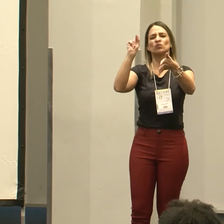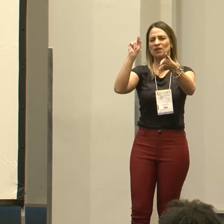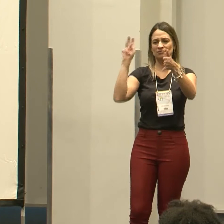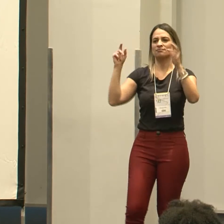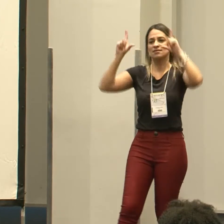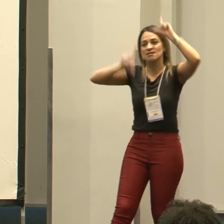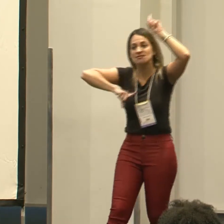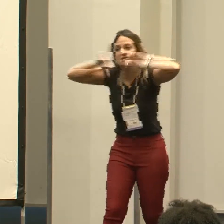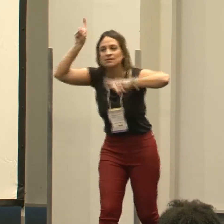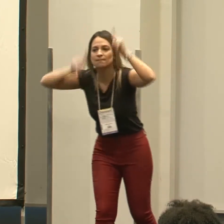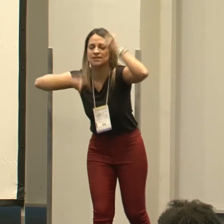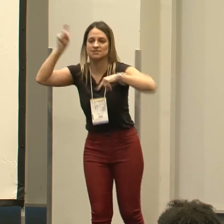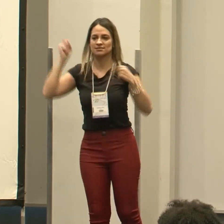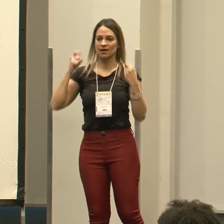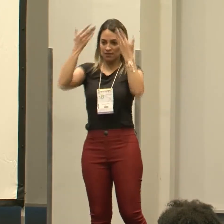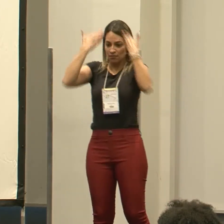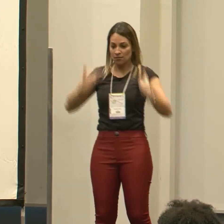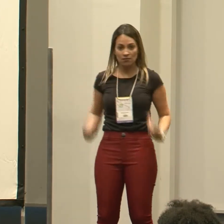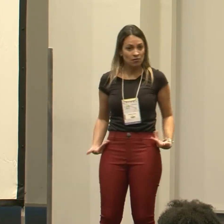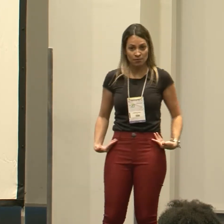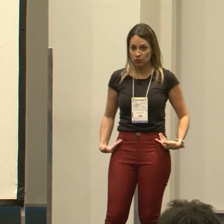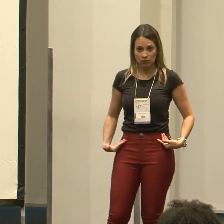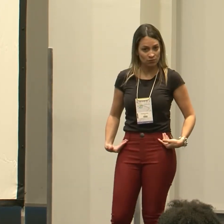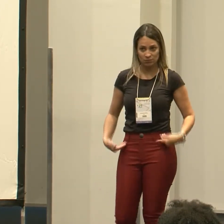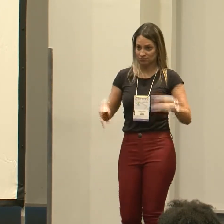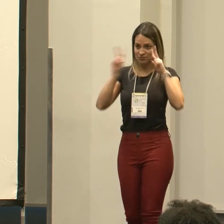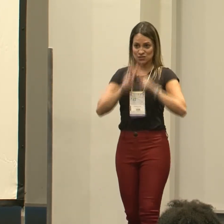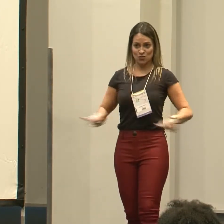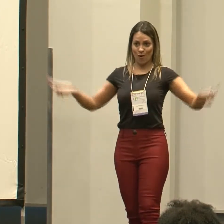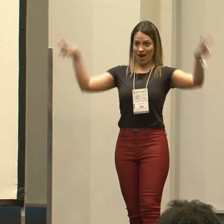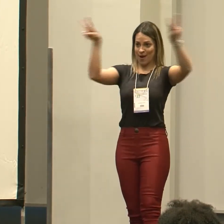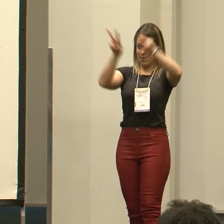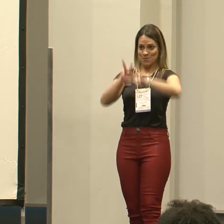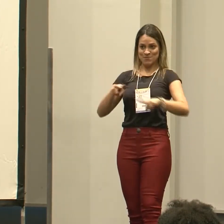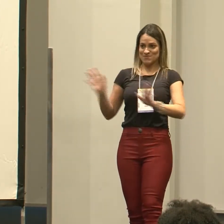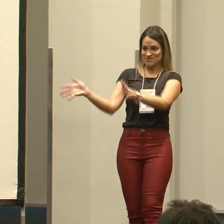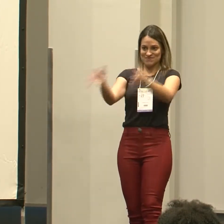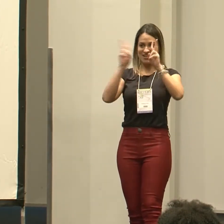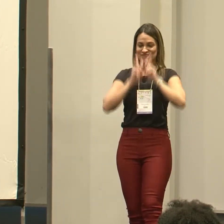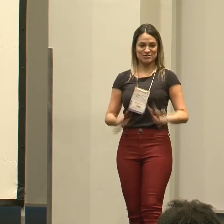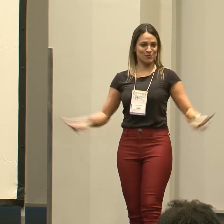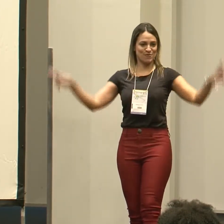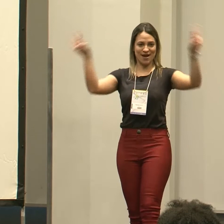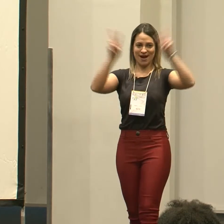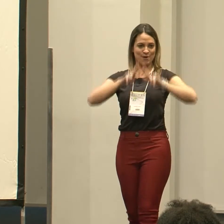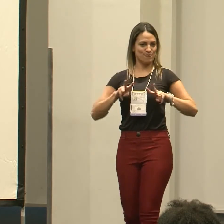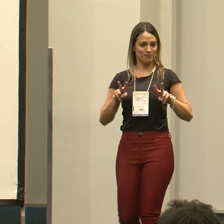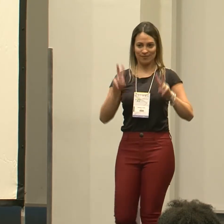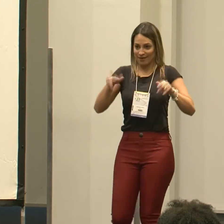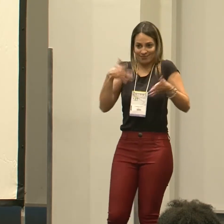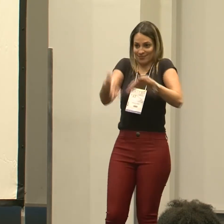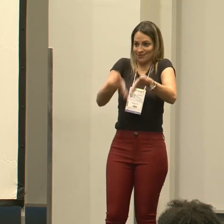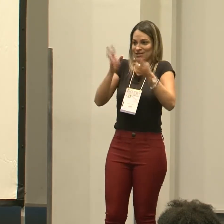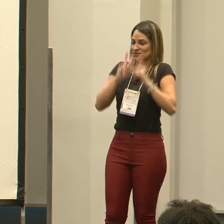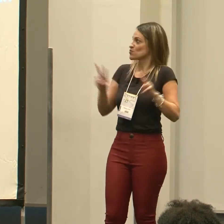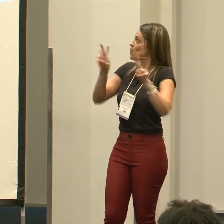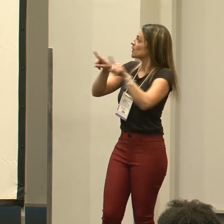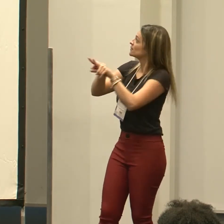Então, quando eu falo da língua de sinais, eu falo da importância da expressão facial, da expressão corporal, tudo é visual, tudo faz parte da